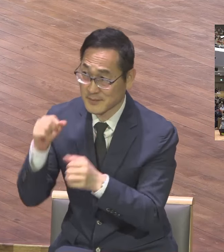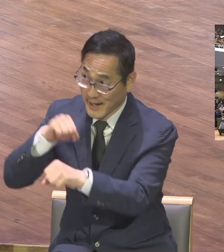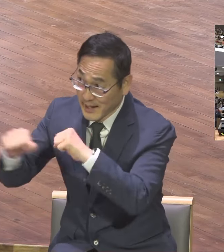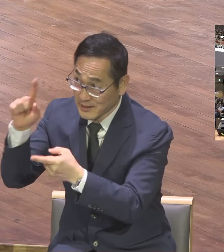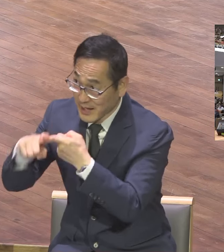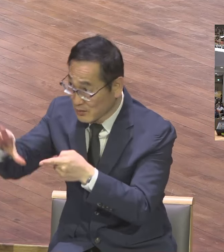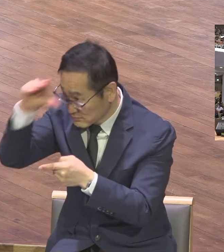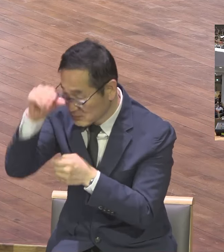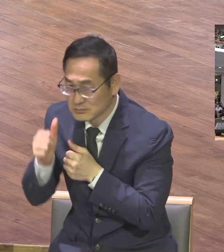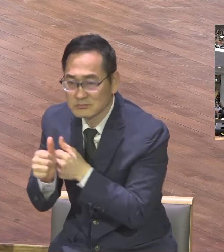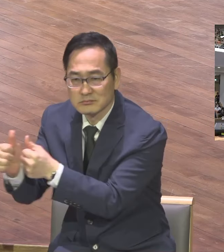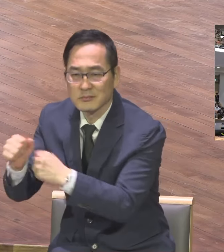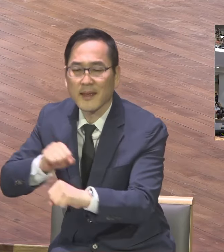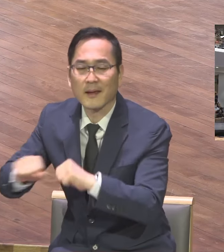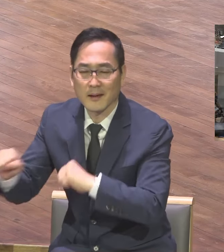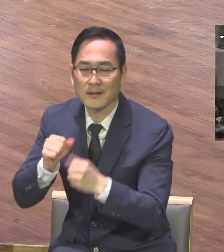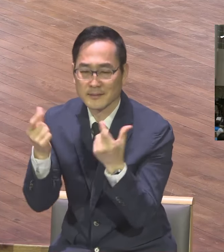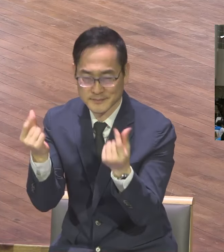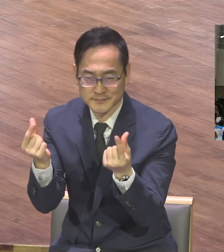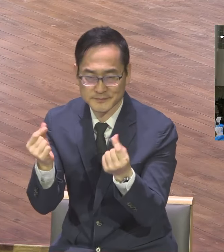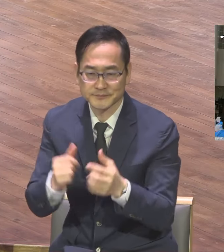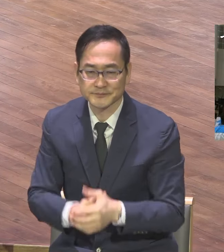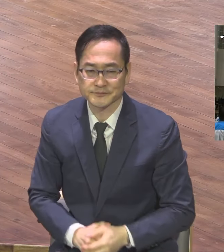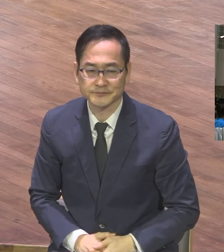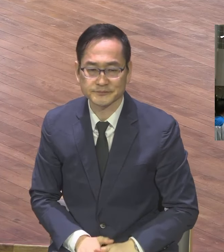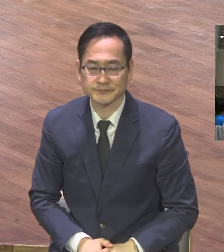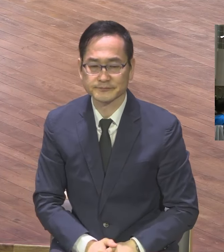자기도 행할지니라. 아멘.